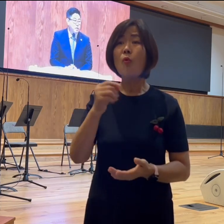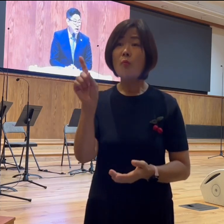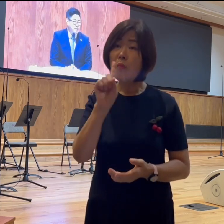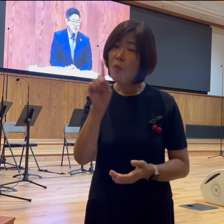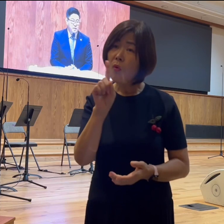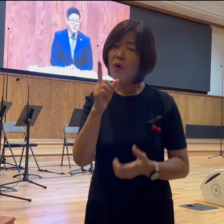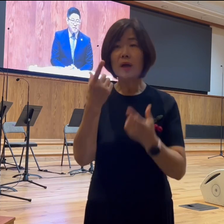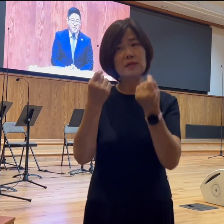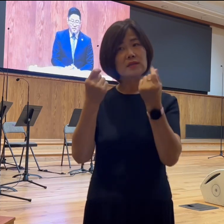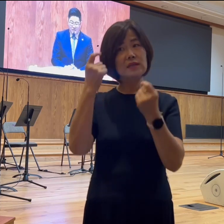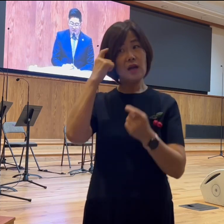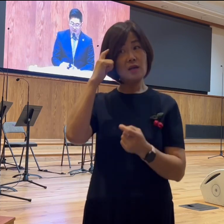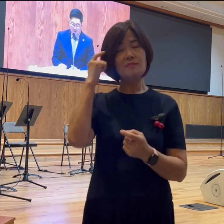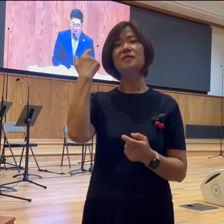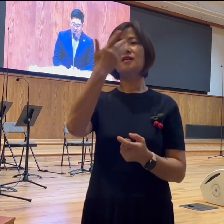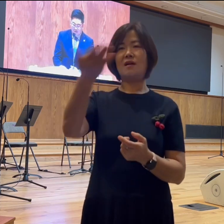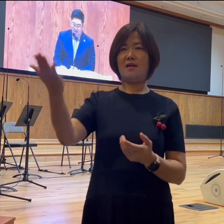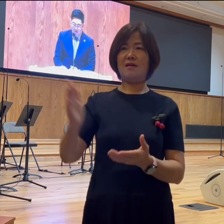것 같으세요?